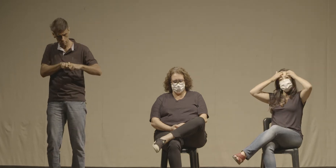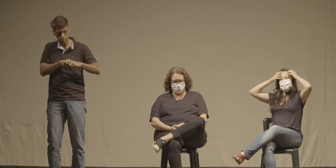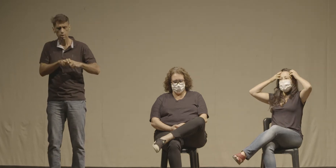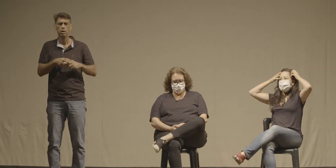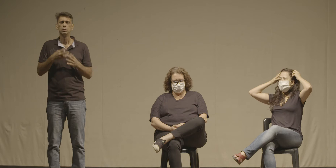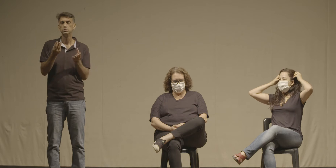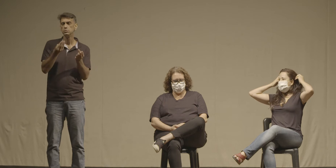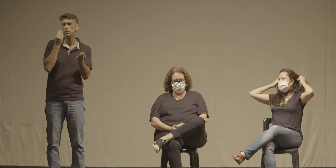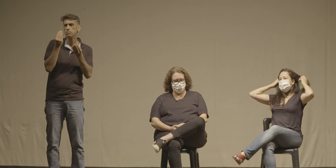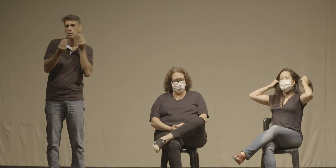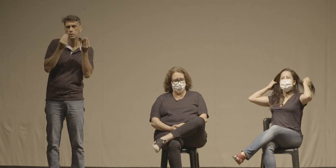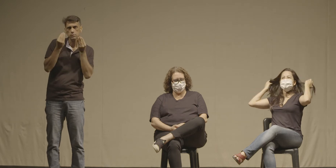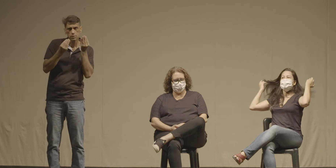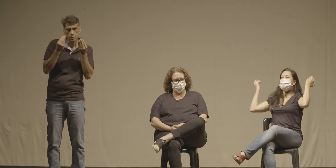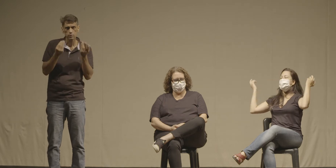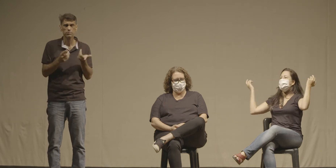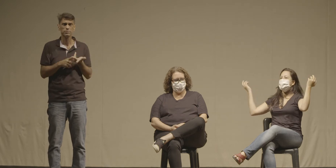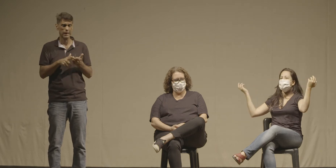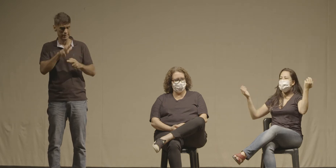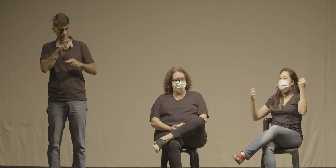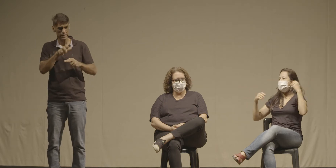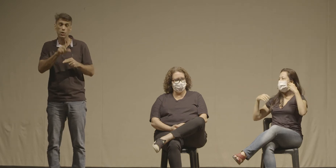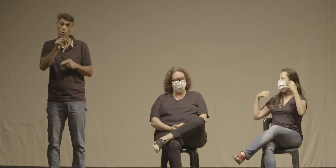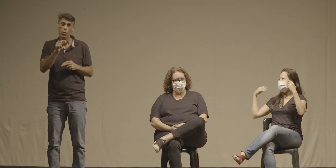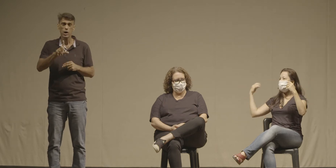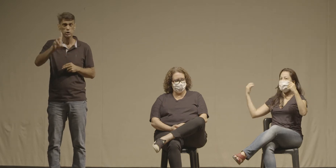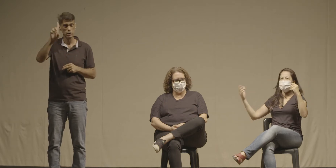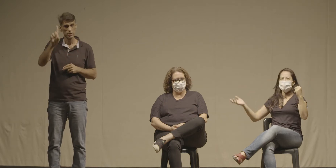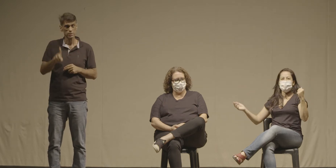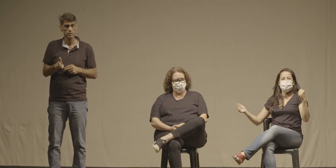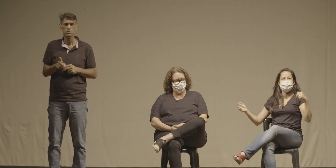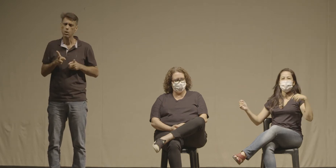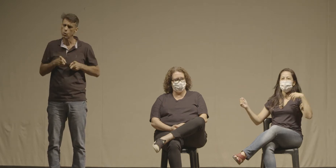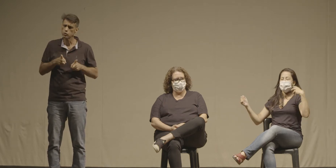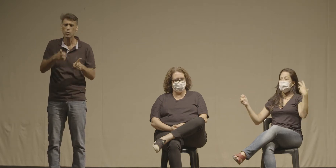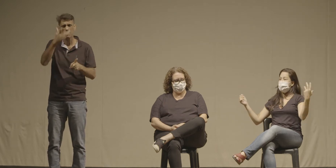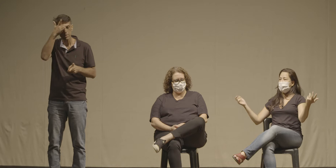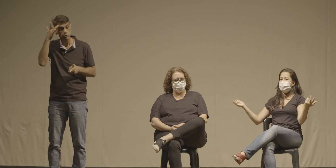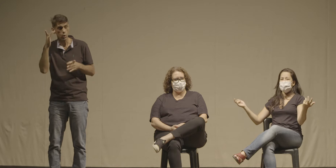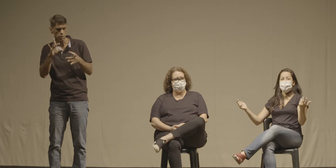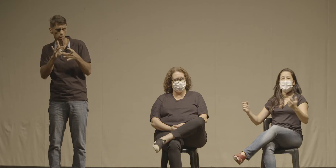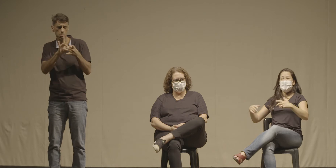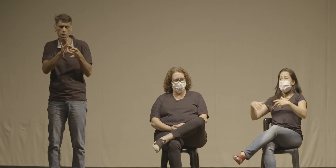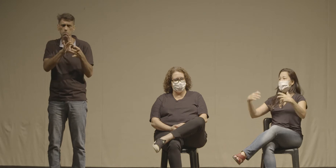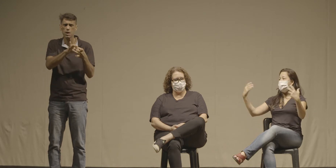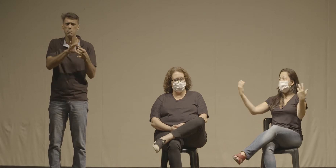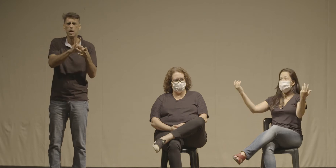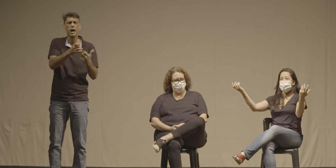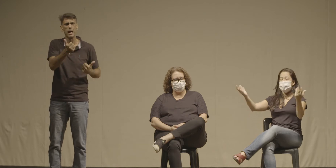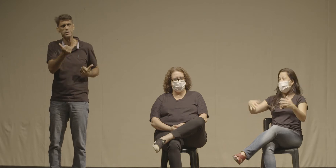ser maquiado. Você poder dirigir e ter um continuista e um assistente